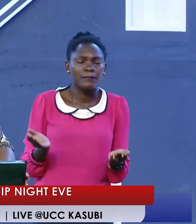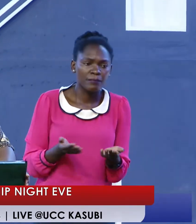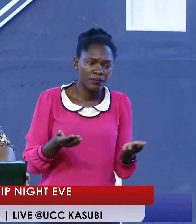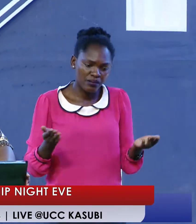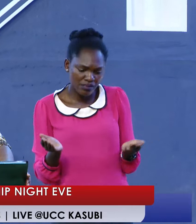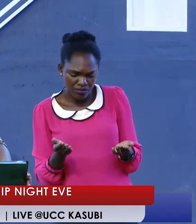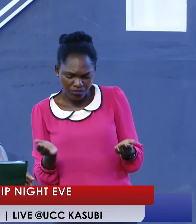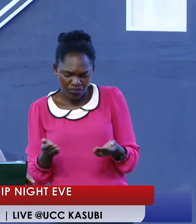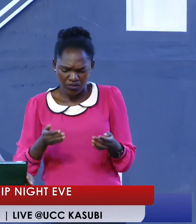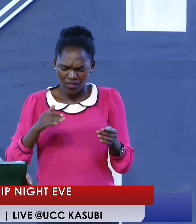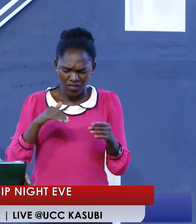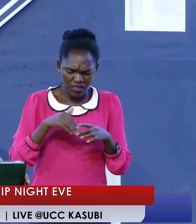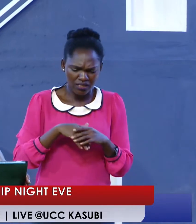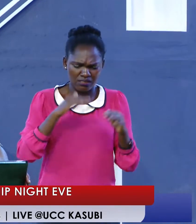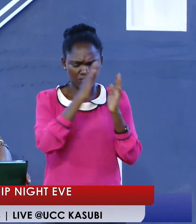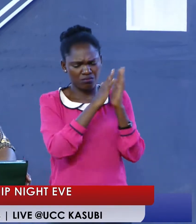tu muwetendo